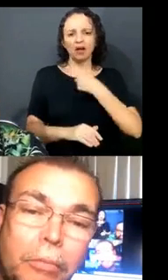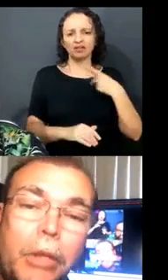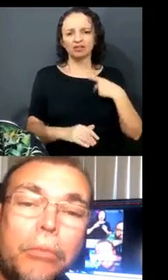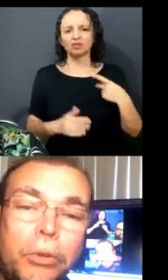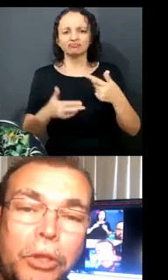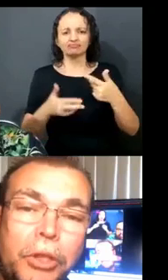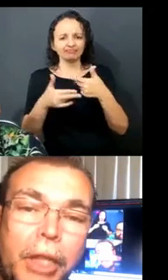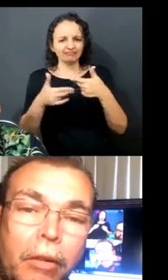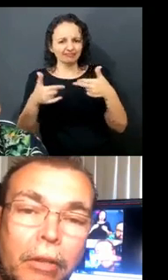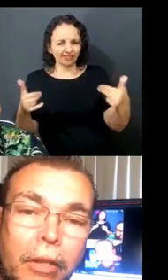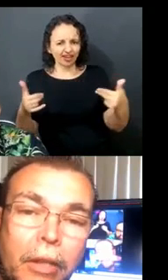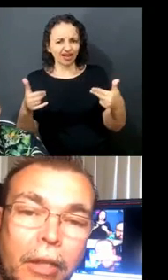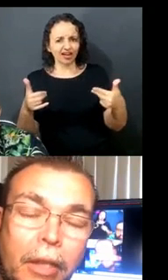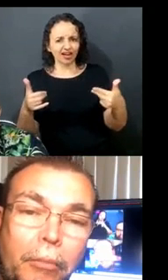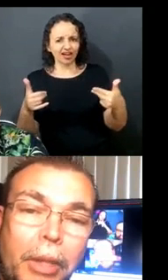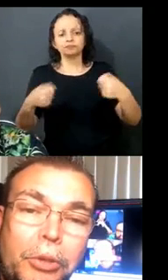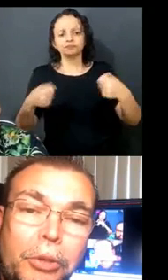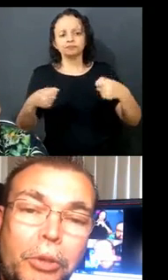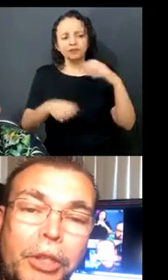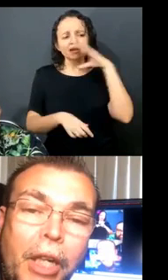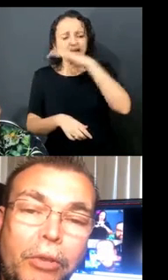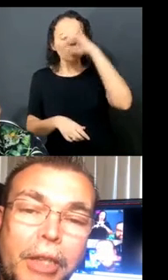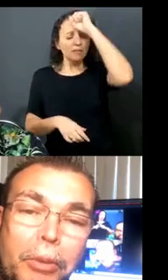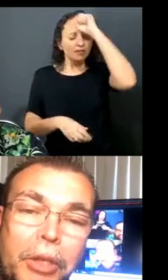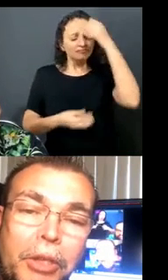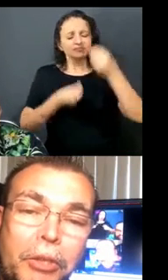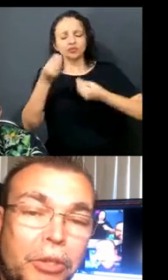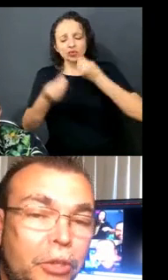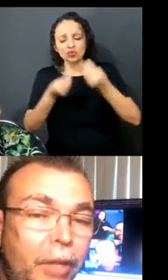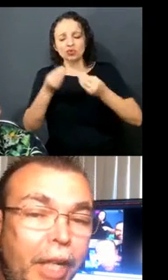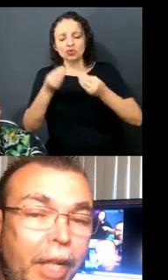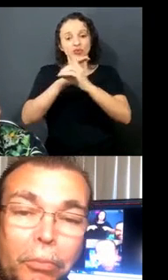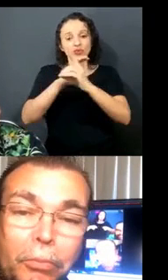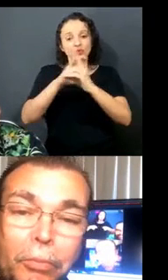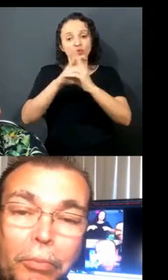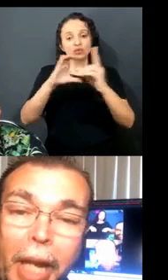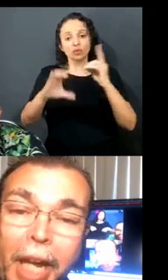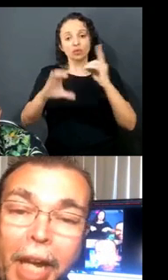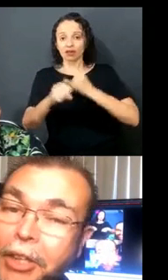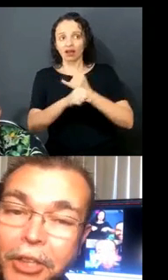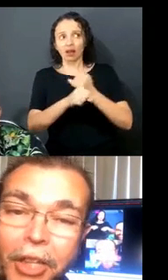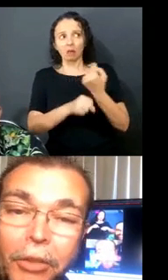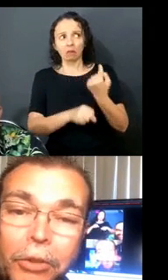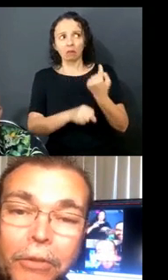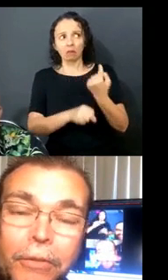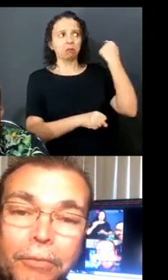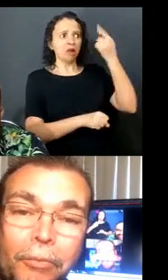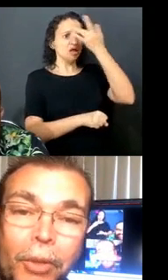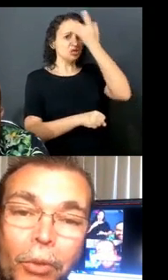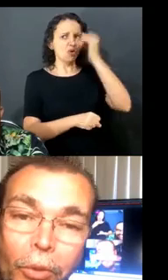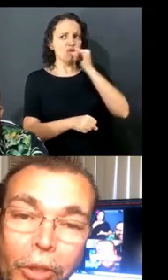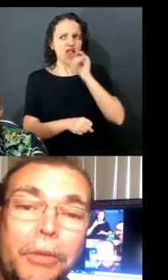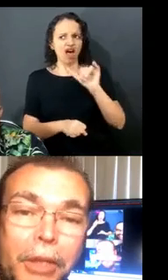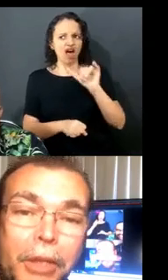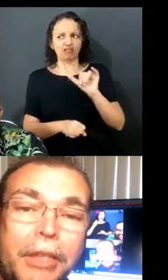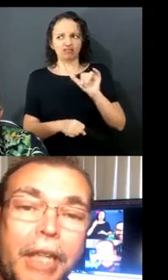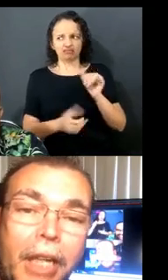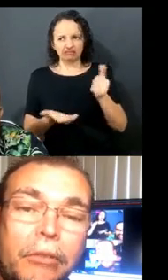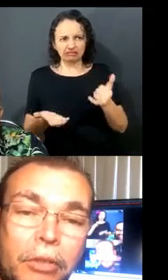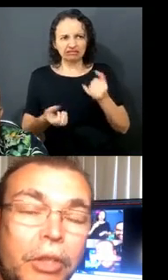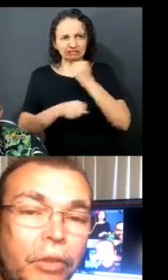literalmente empurrados para o mundo digital. Pessoas que há algum tempo diziam que isso não era do bem, que não era de